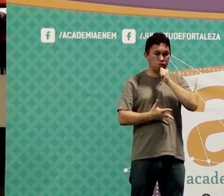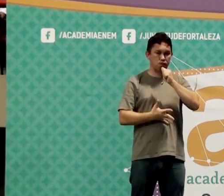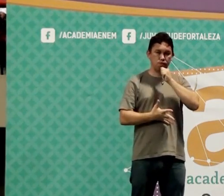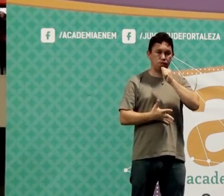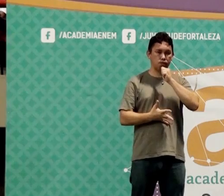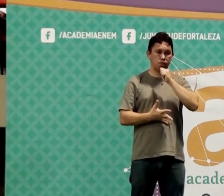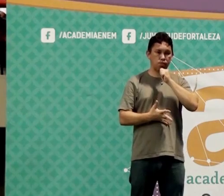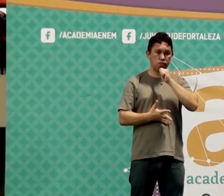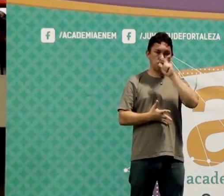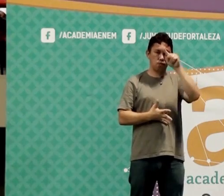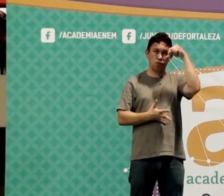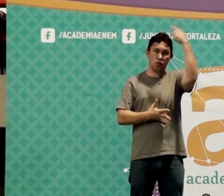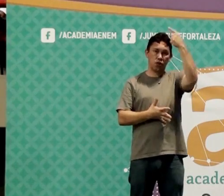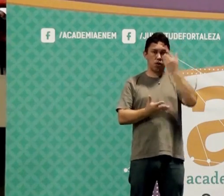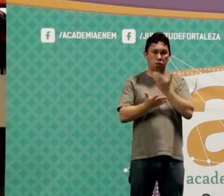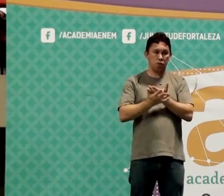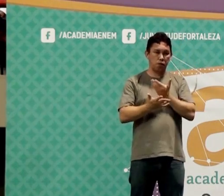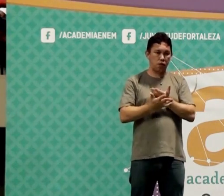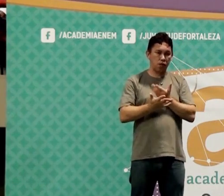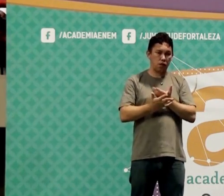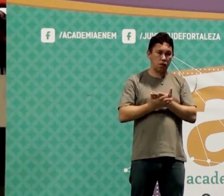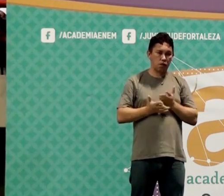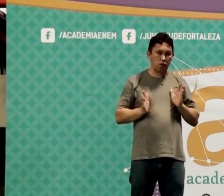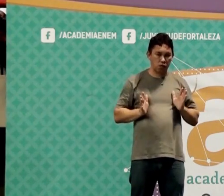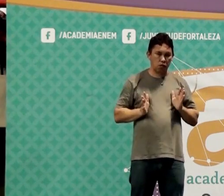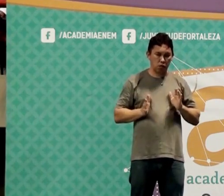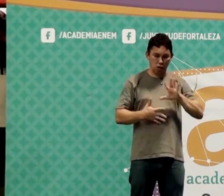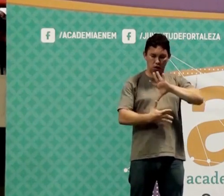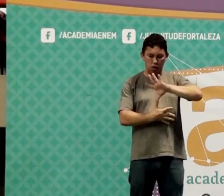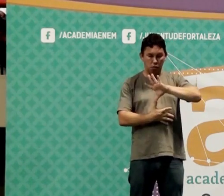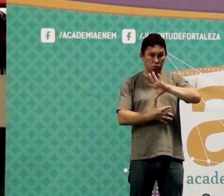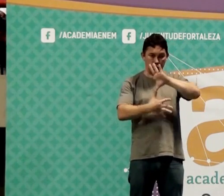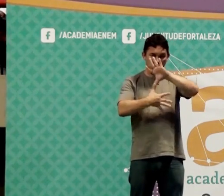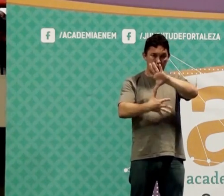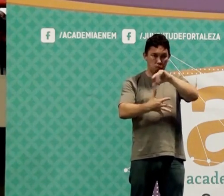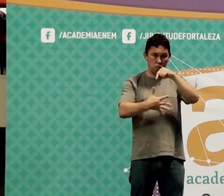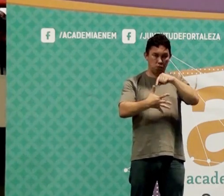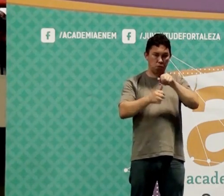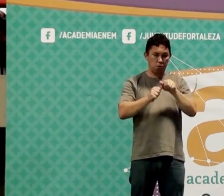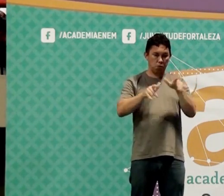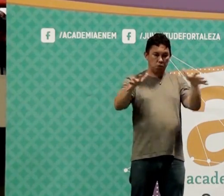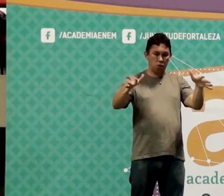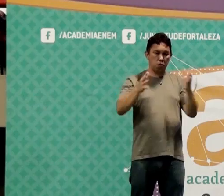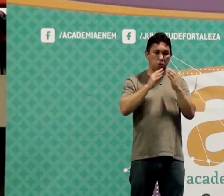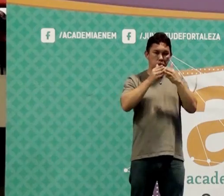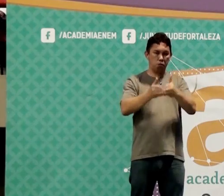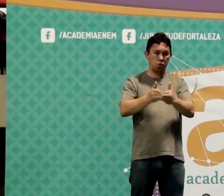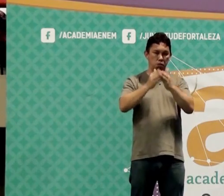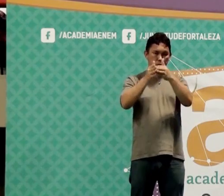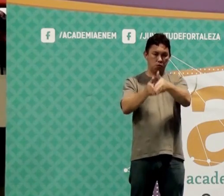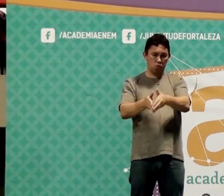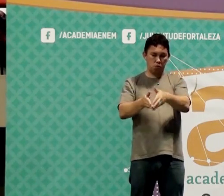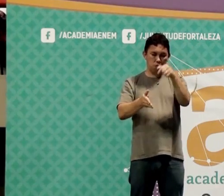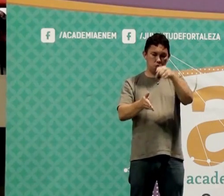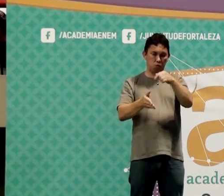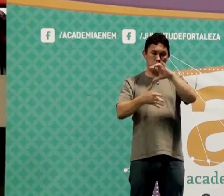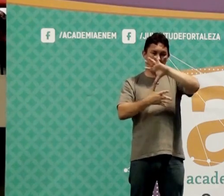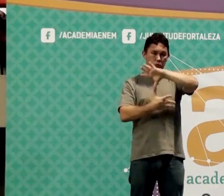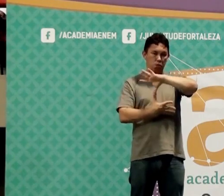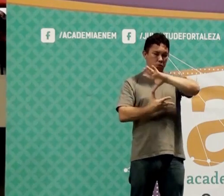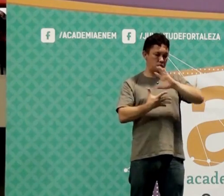pessoas. O item C está morando sozinho, fugindo de casa. D de jeans. A expansão marítima